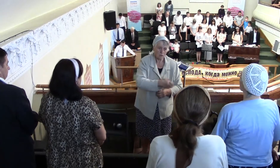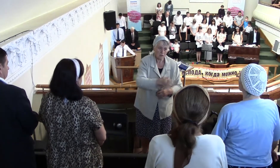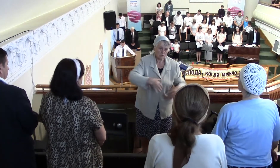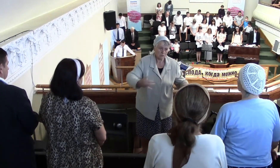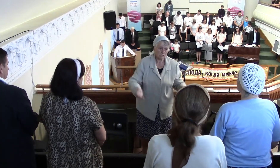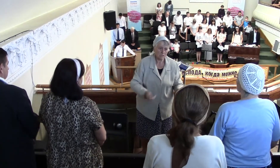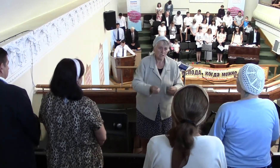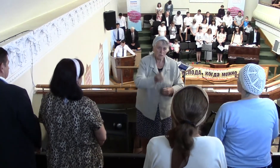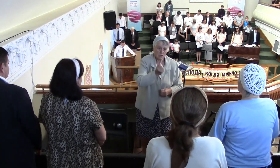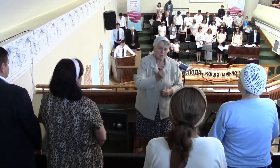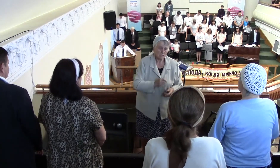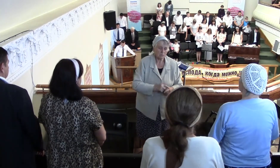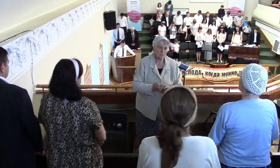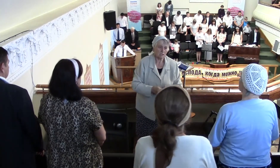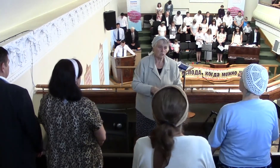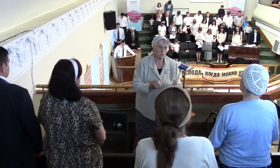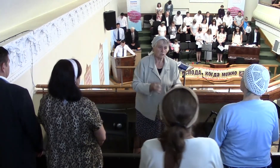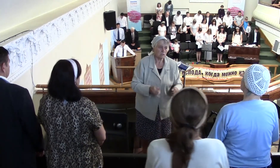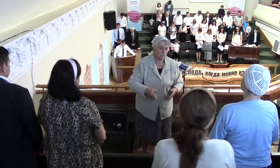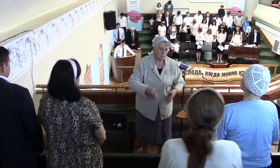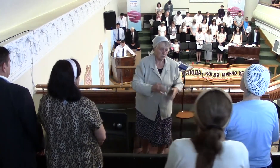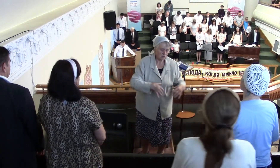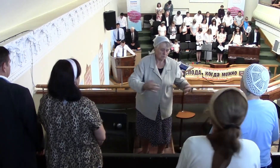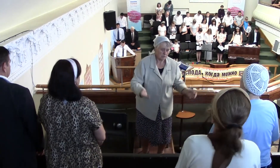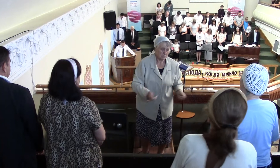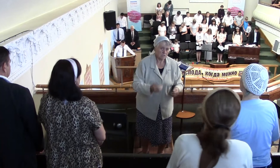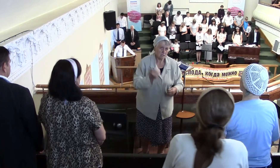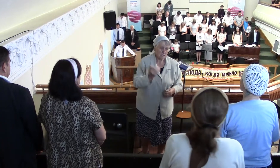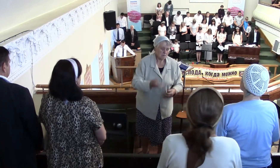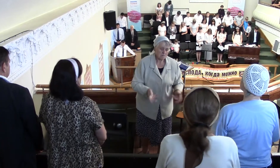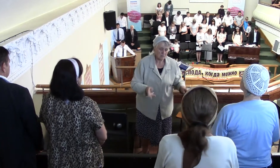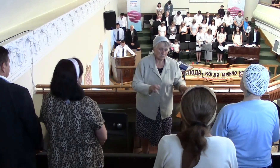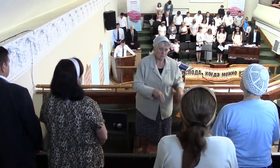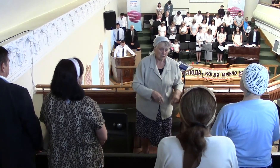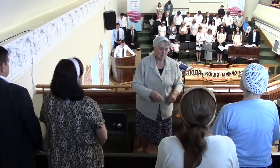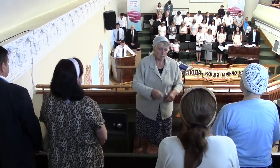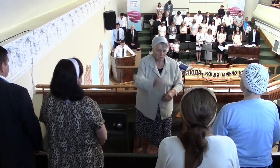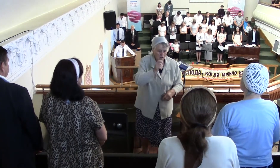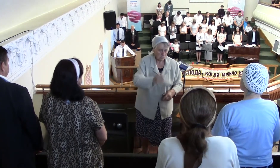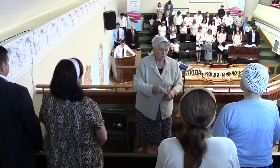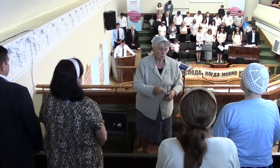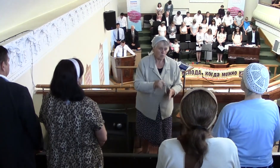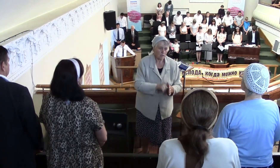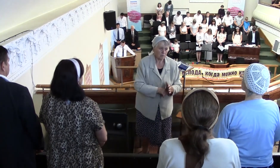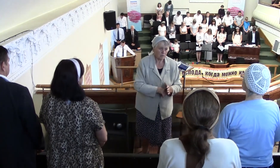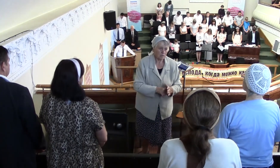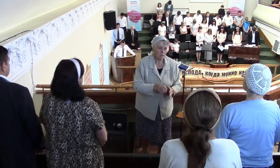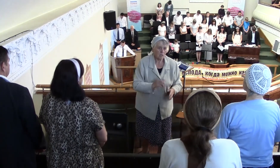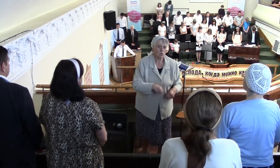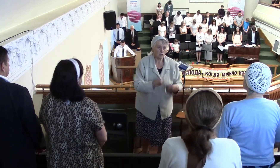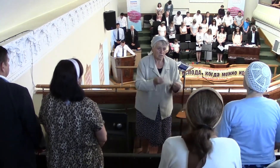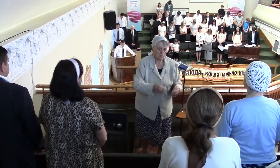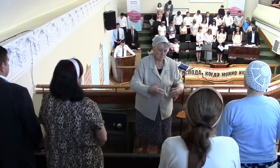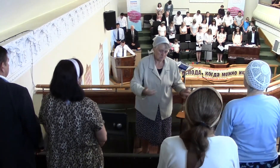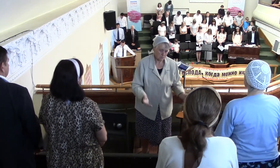благодарны, Господь, за этот удивительный путь спасения. И Ты не оставил грешника погибать, но, Господи, Ты дал нам